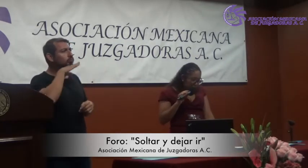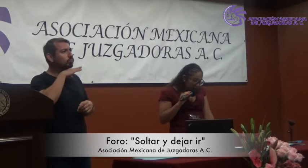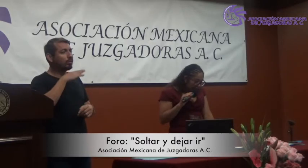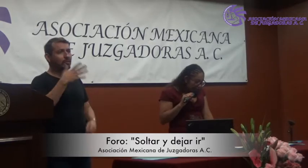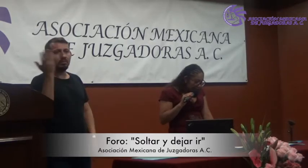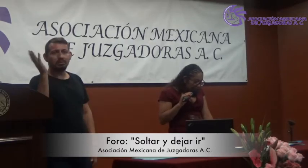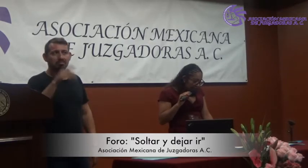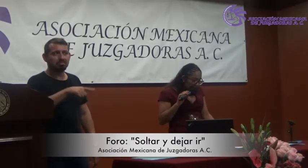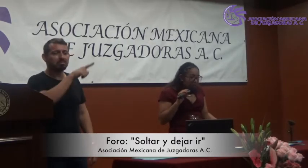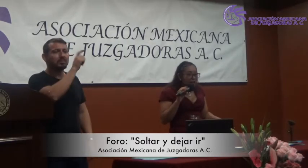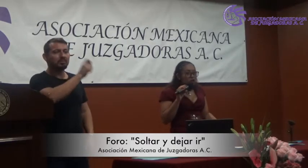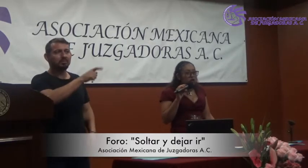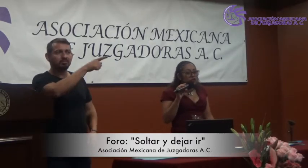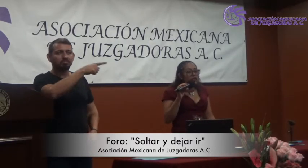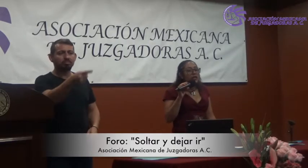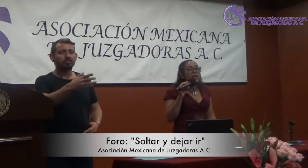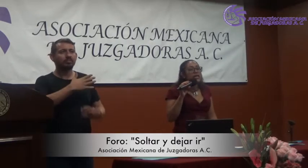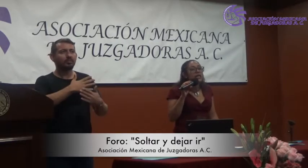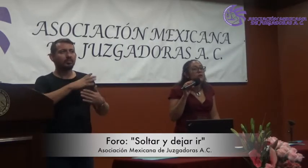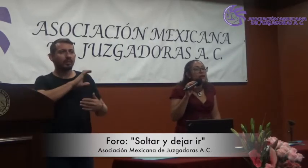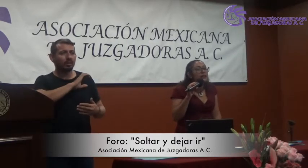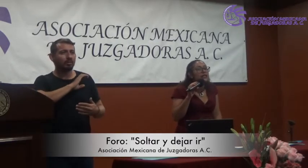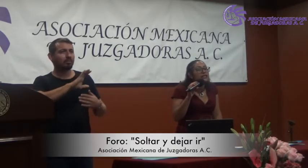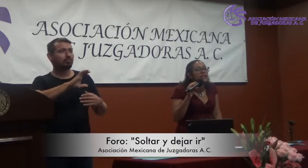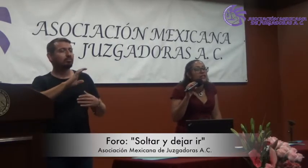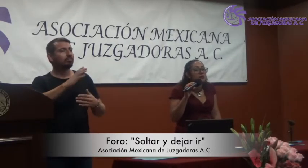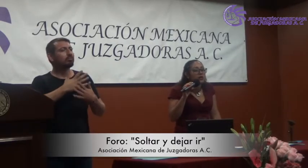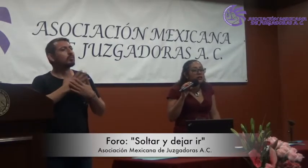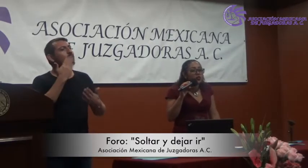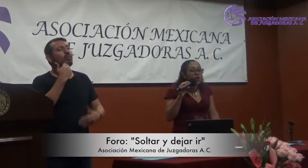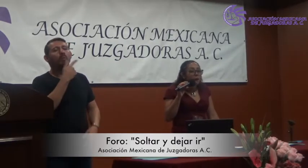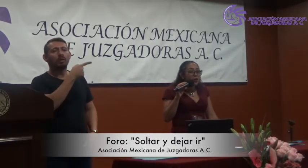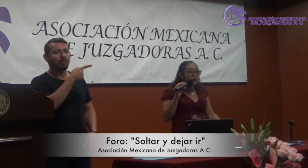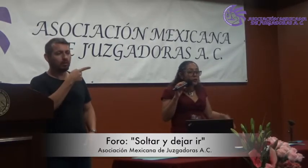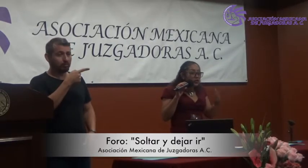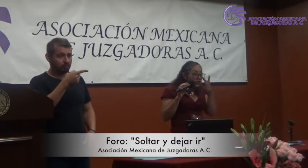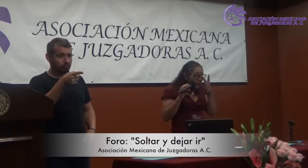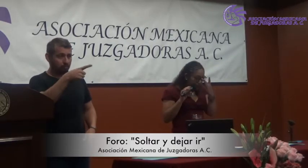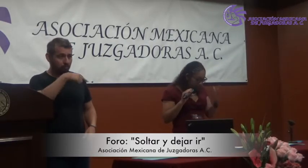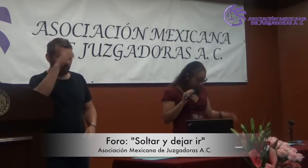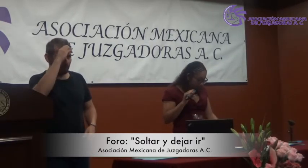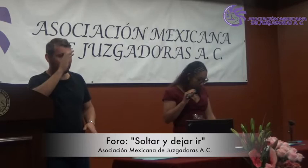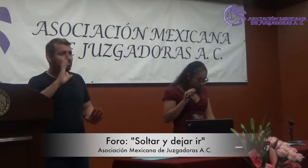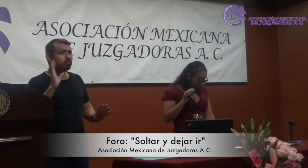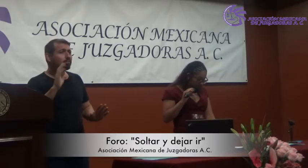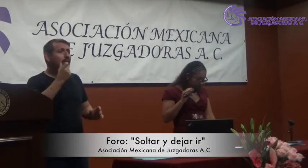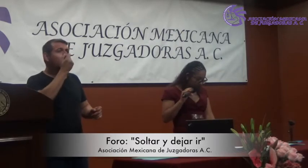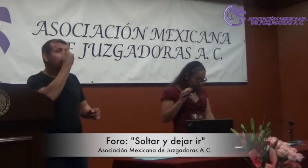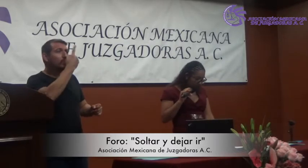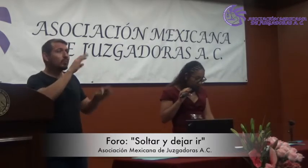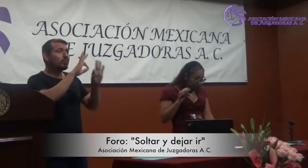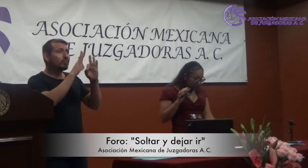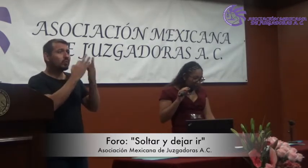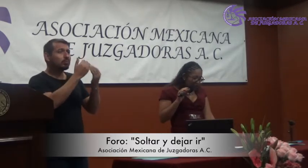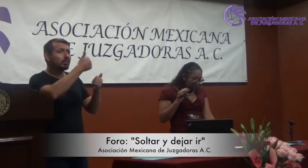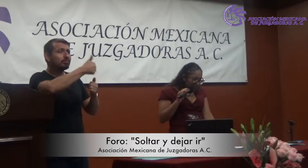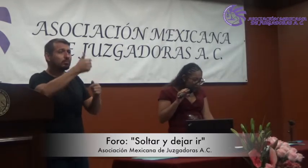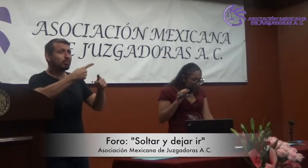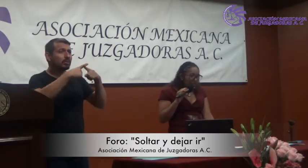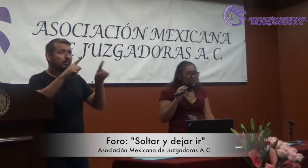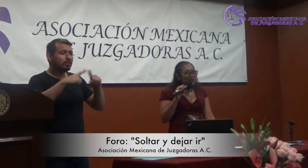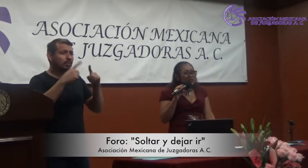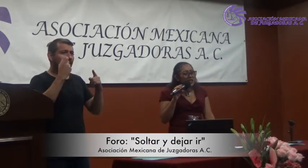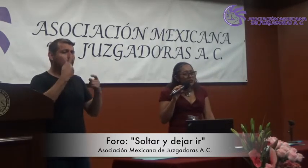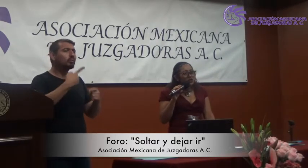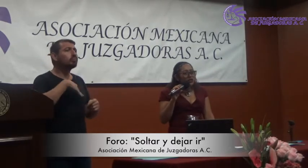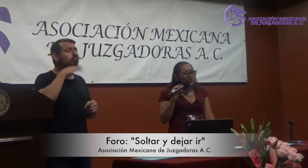Es importante saber reconocer el nivel del sentimiento, la proporción del sentimiento. Los